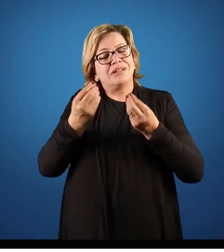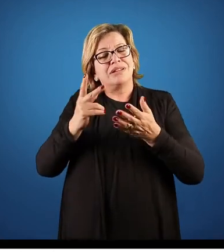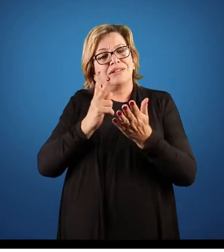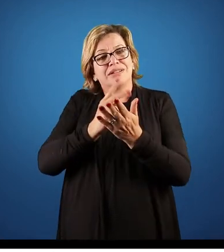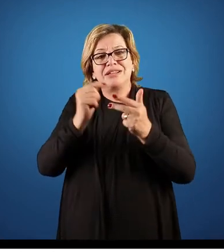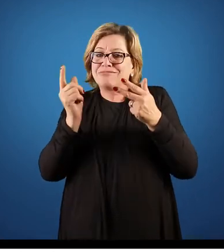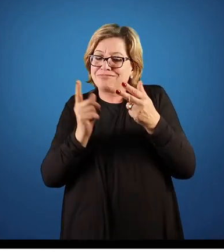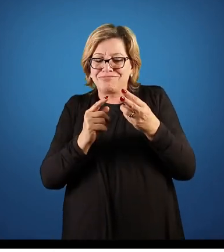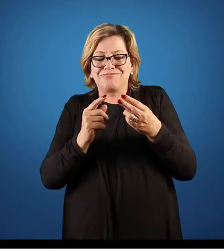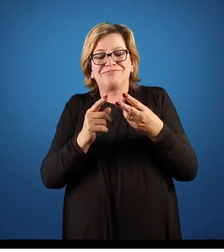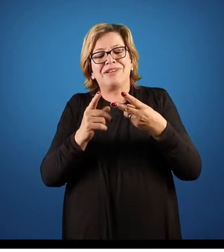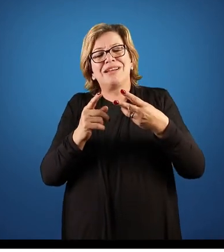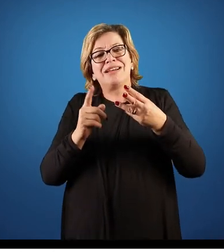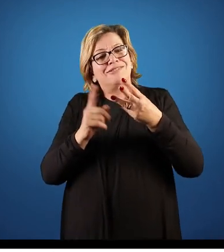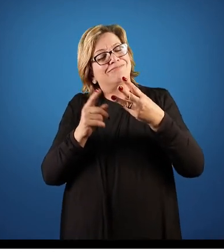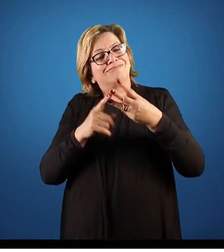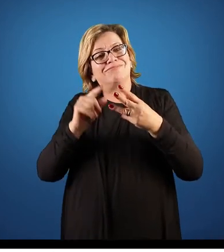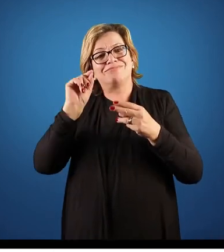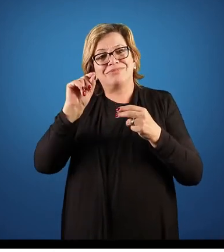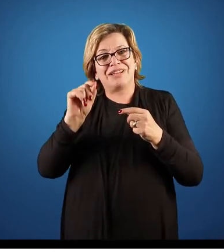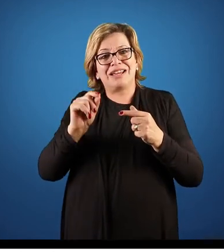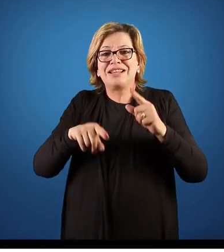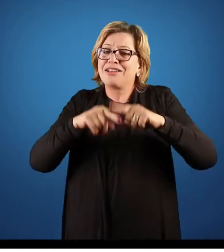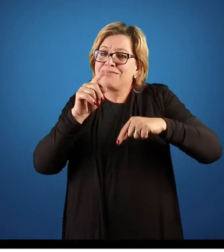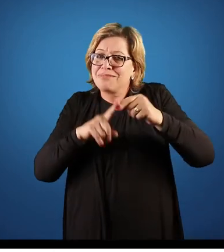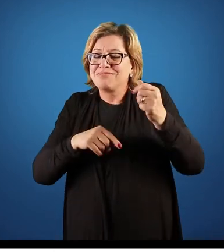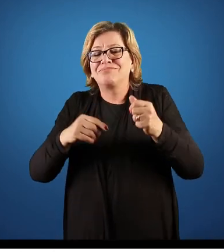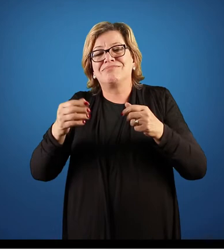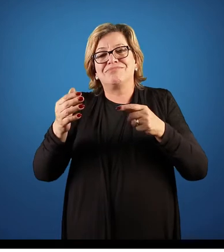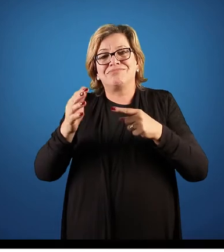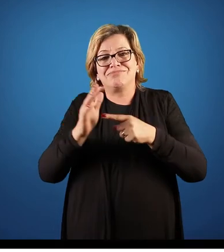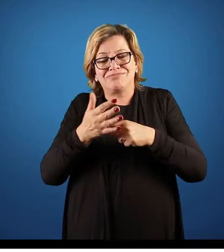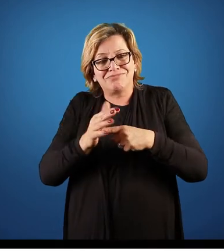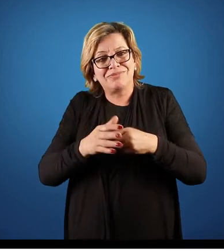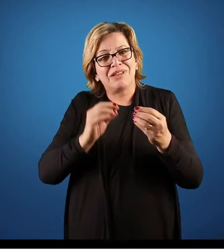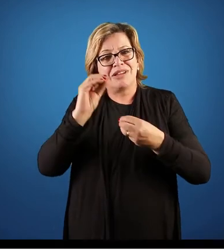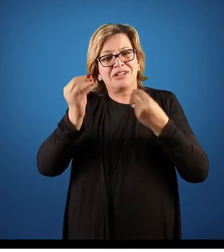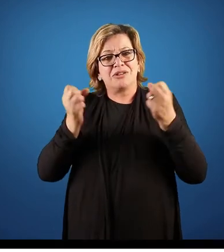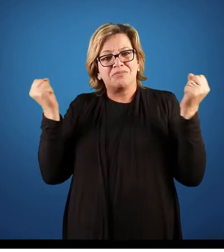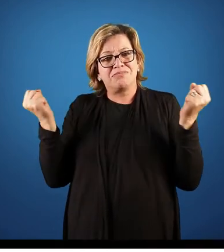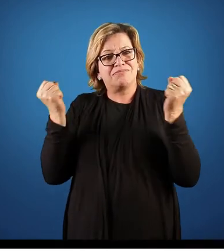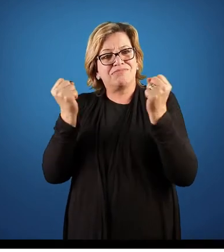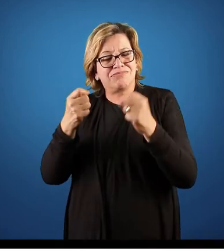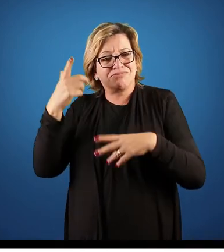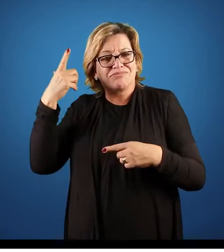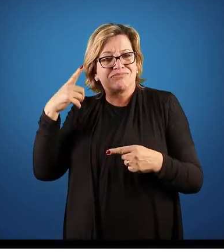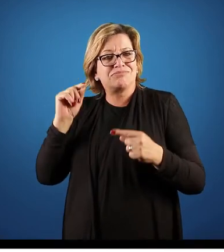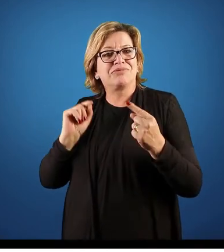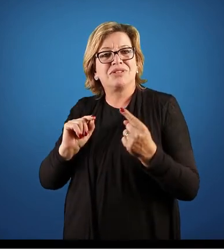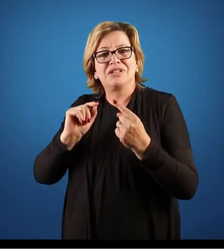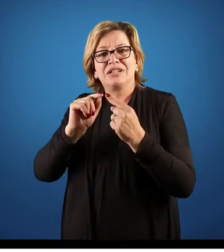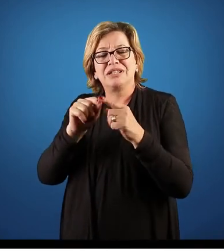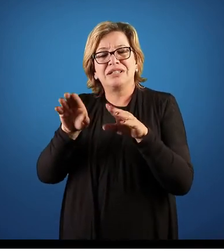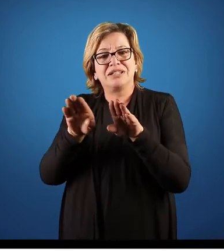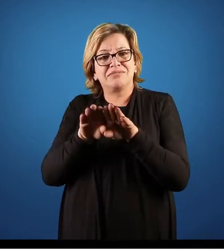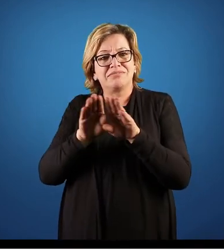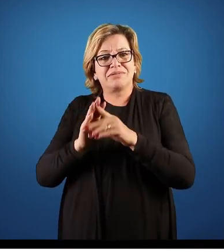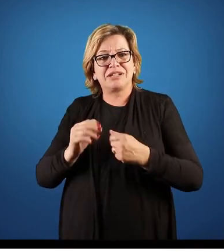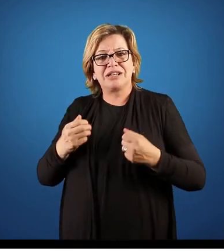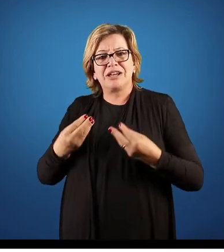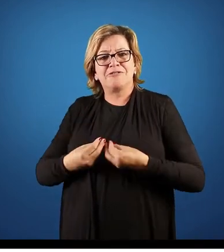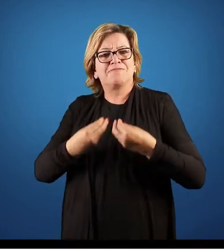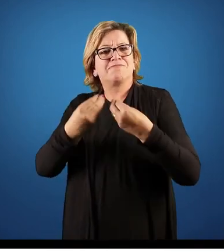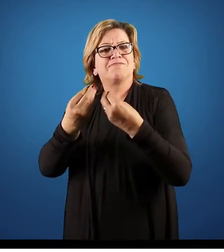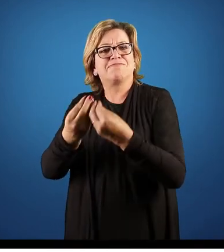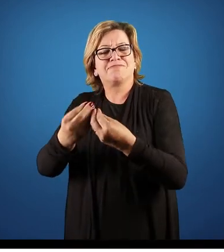operacional das máquinas e equipamentos nas matérias primas para que eu possa atender o meu é cliente né dentro